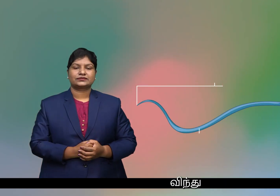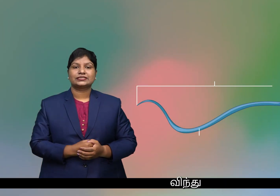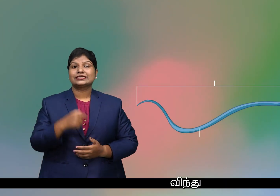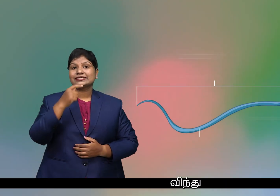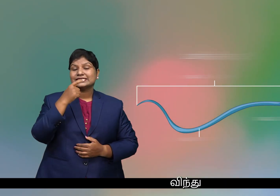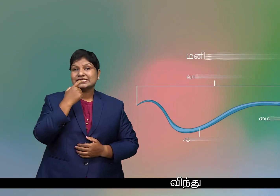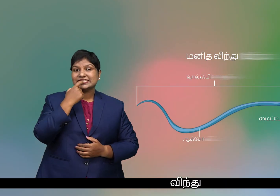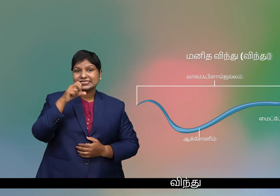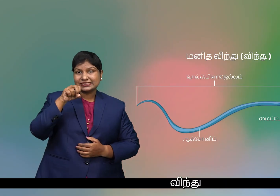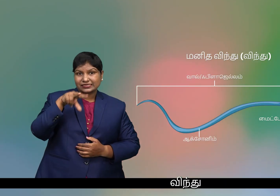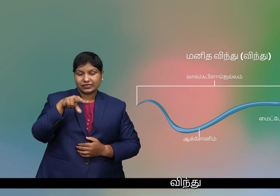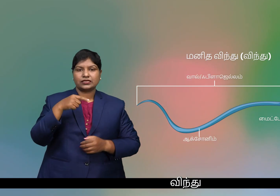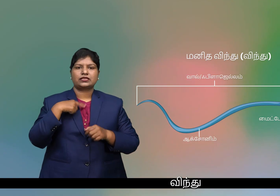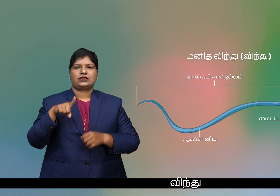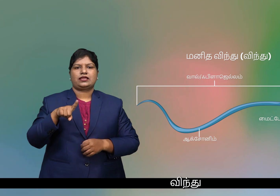விந்து,